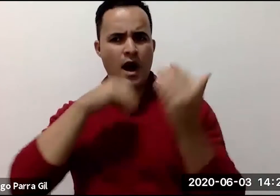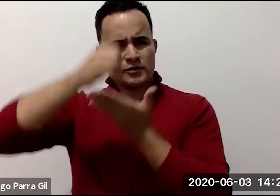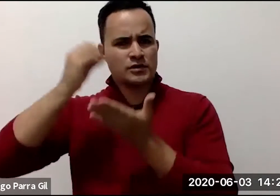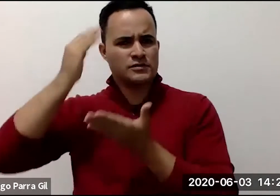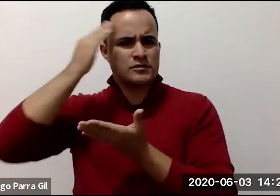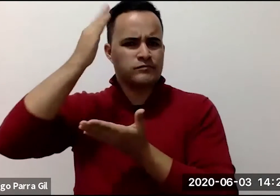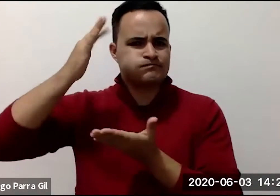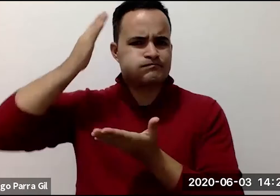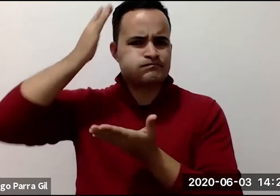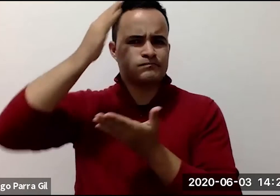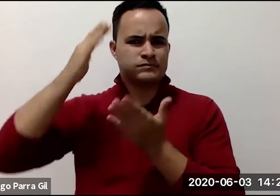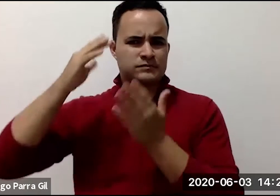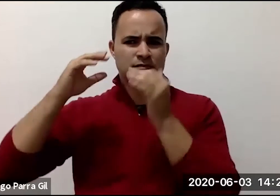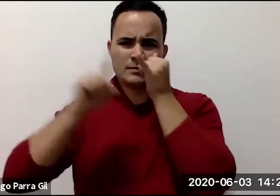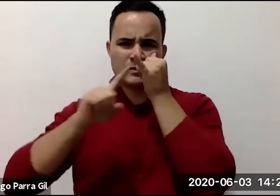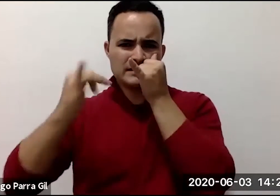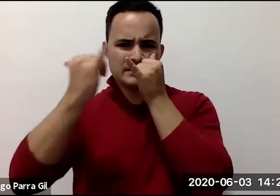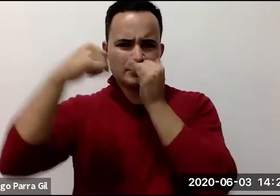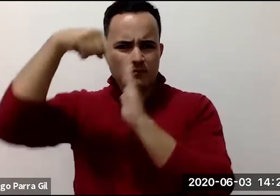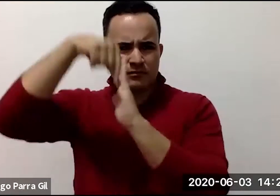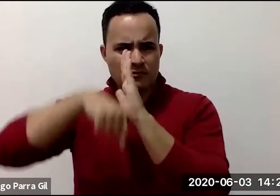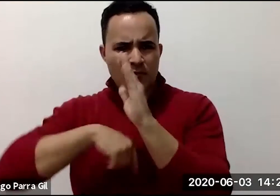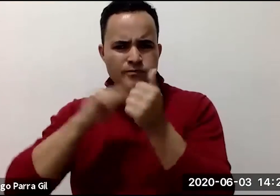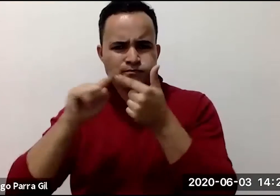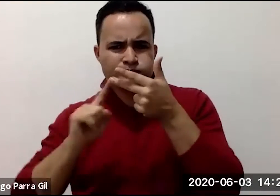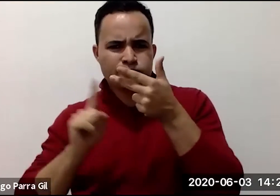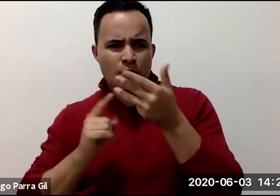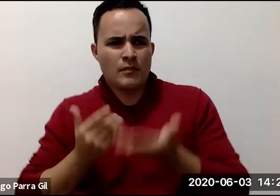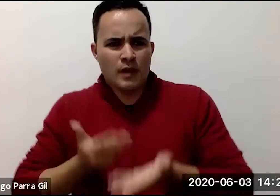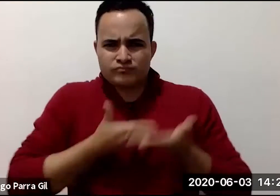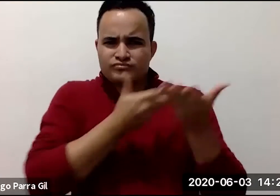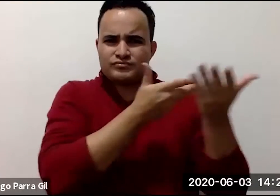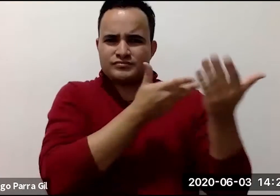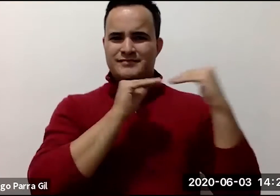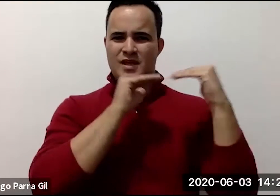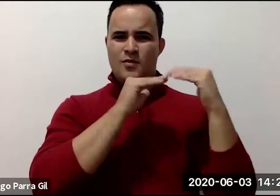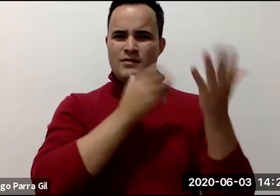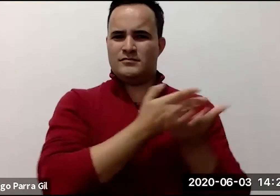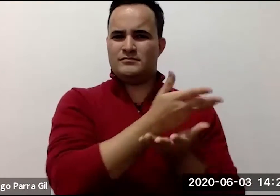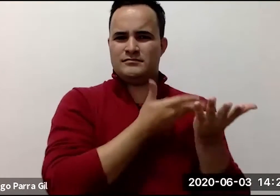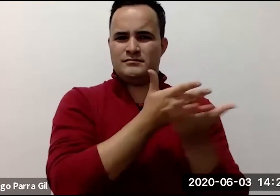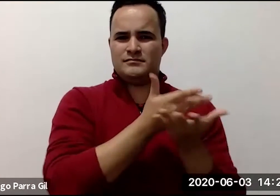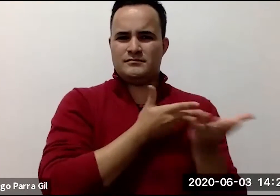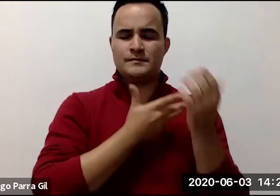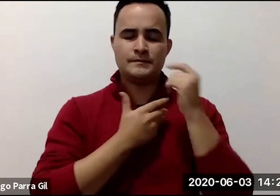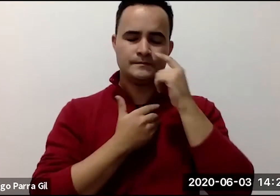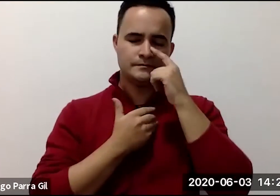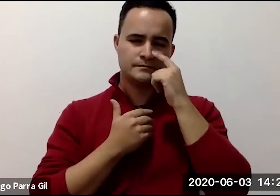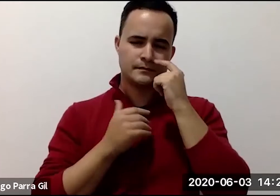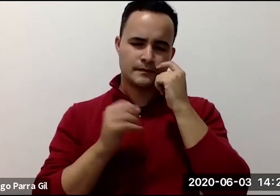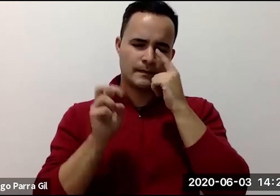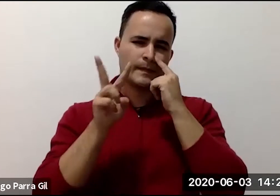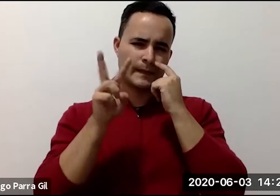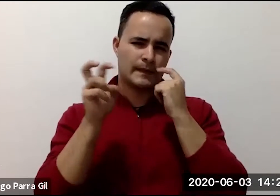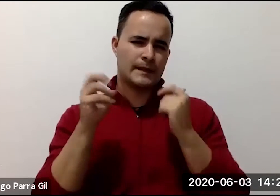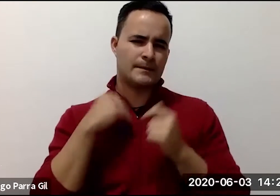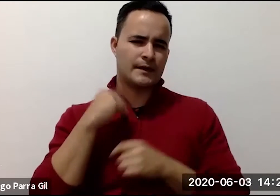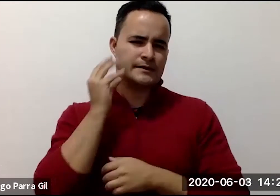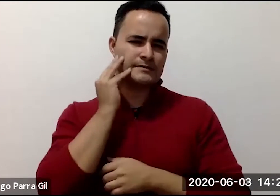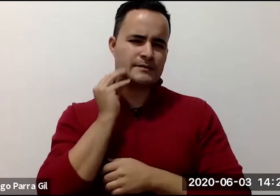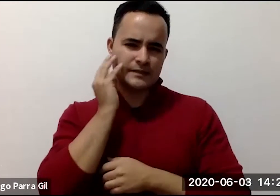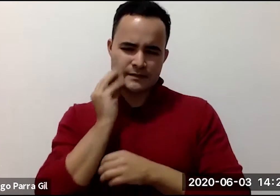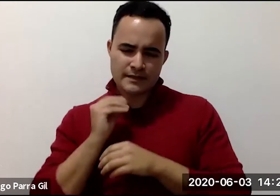supuesto, también epistémico. Pero, pues, hablando más sobre el aporte que puede tener la experiencia de la